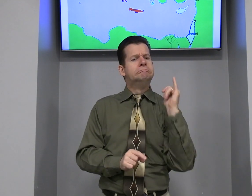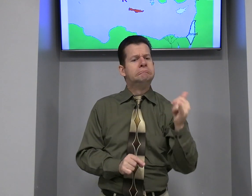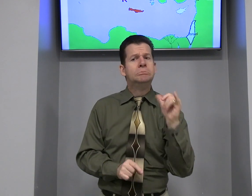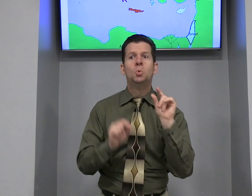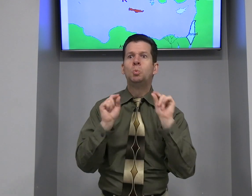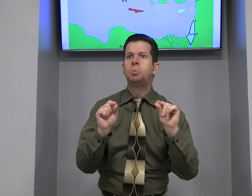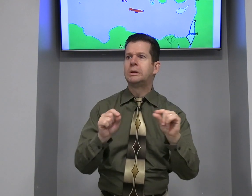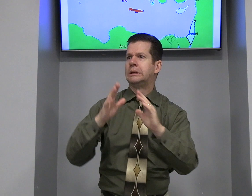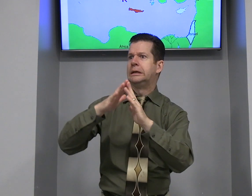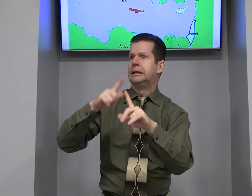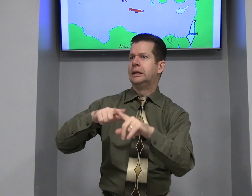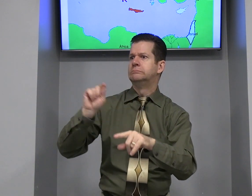Deus